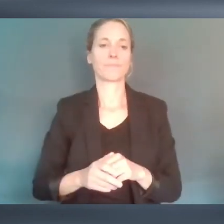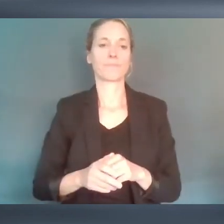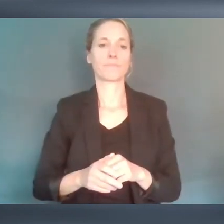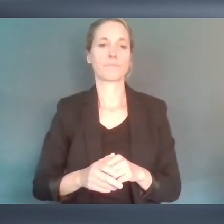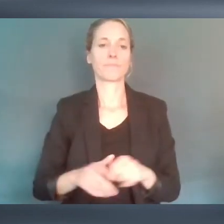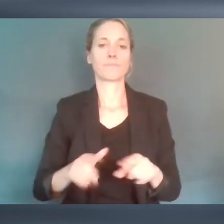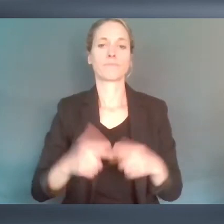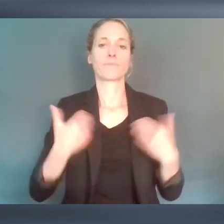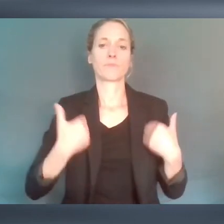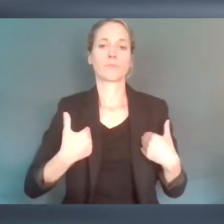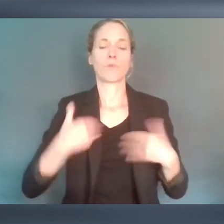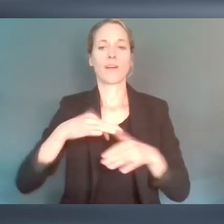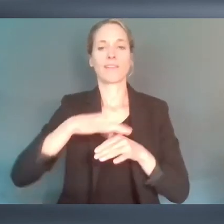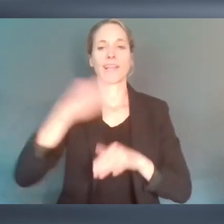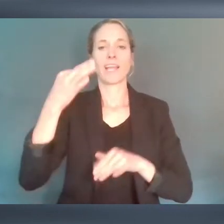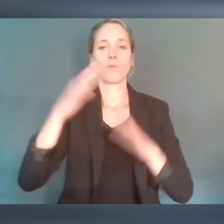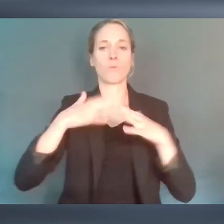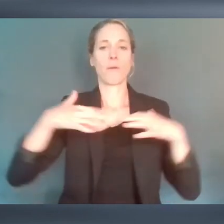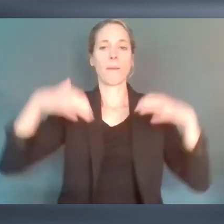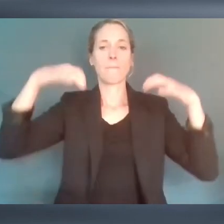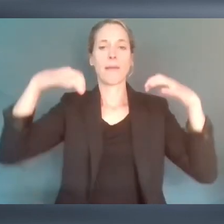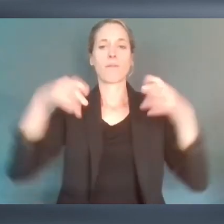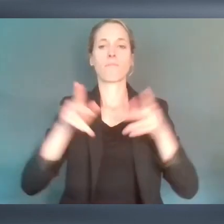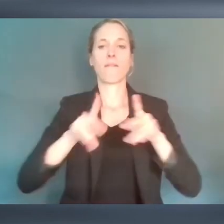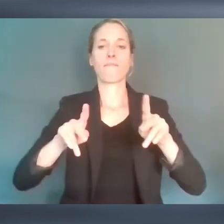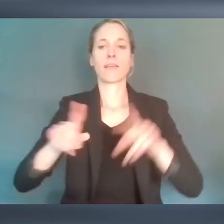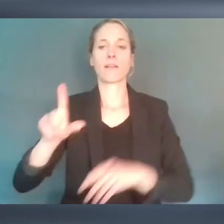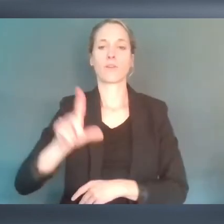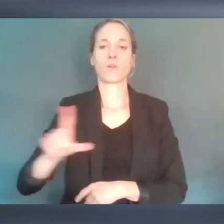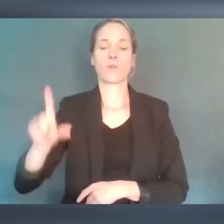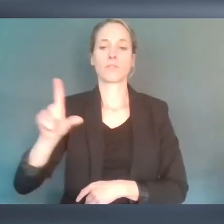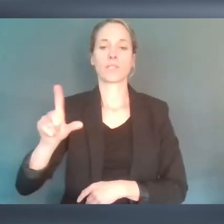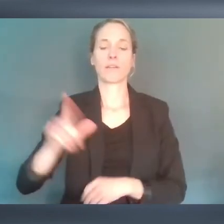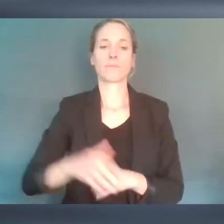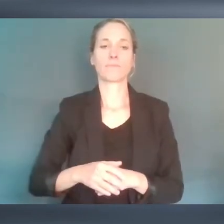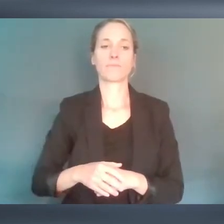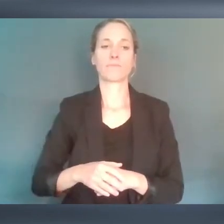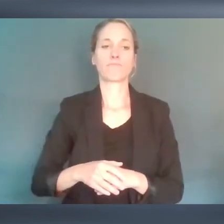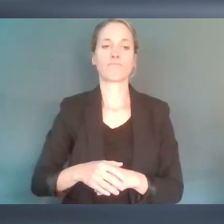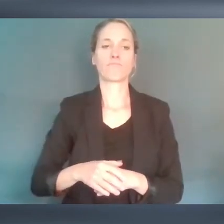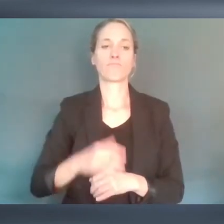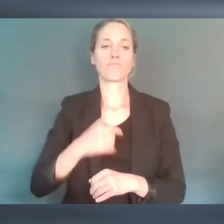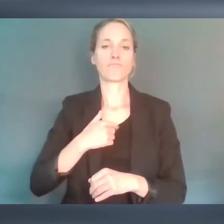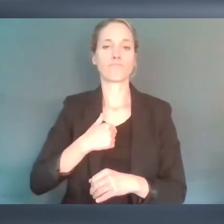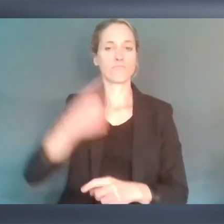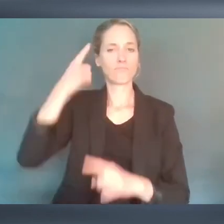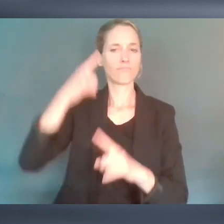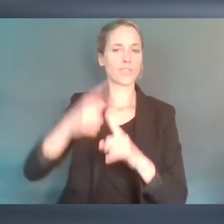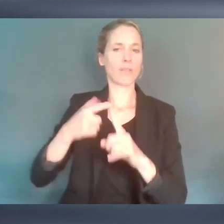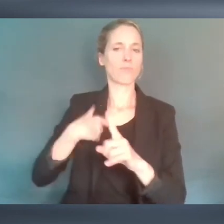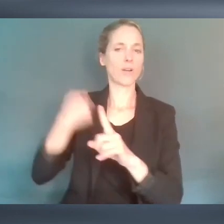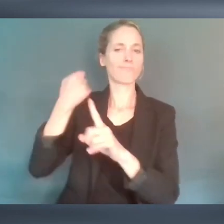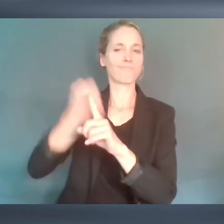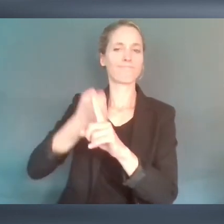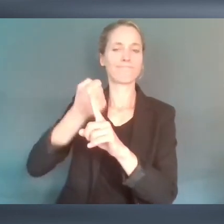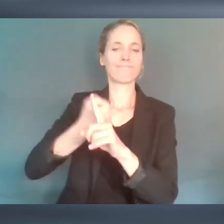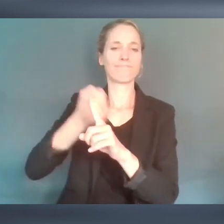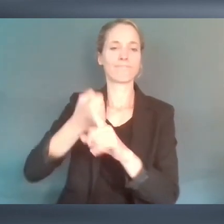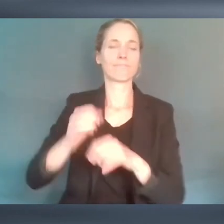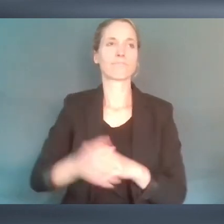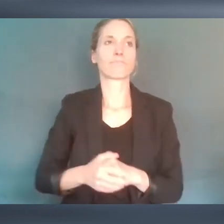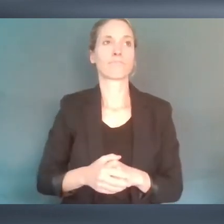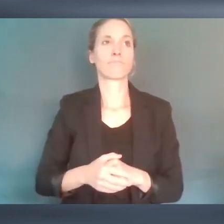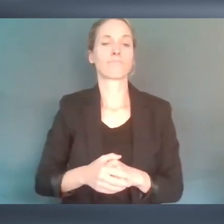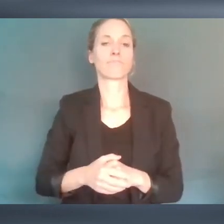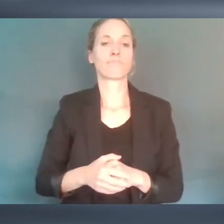parlementaire à la ville de Lausanne. J'adhère à des causes et ma présence aussi en lien avec le